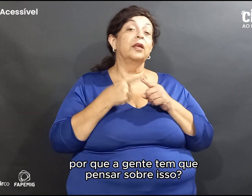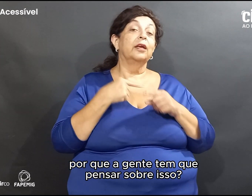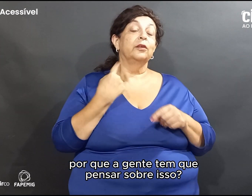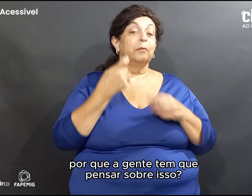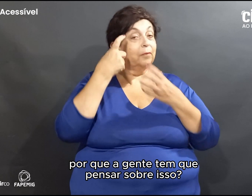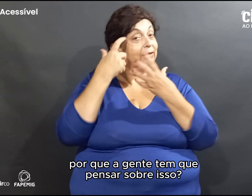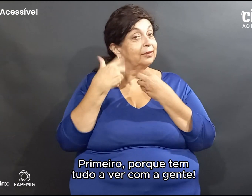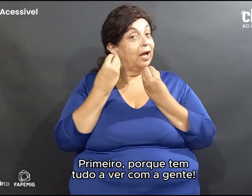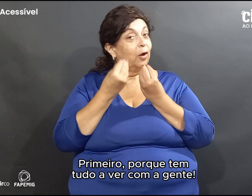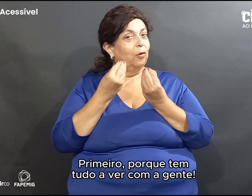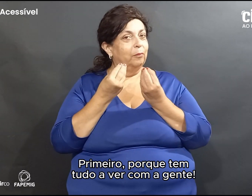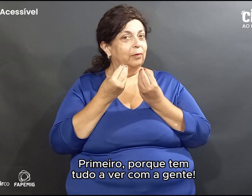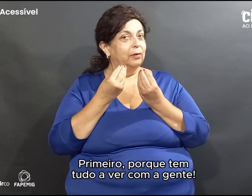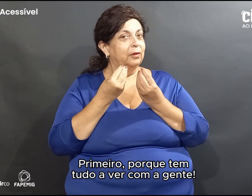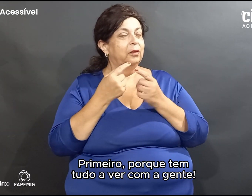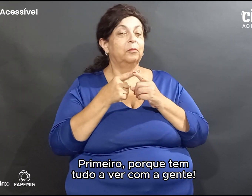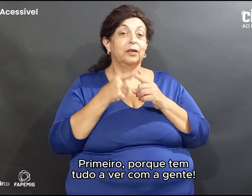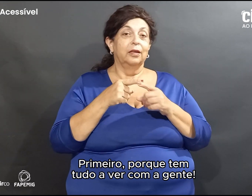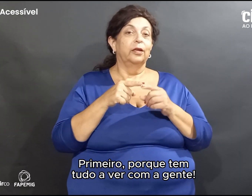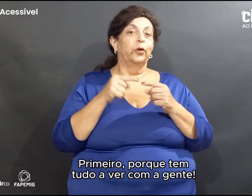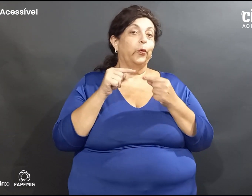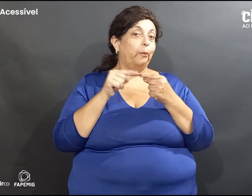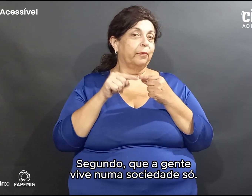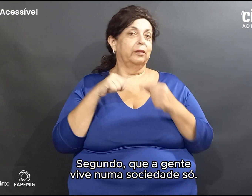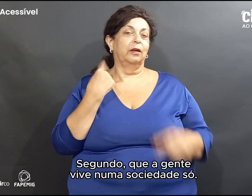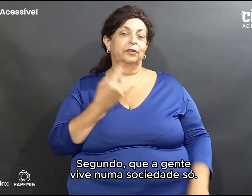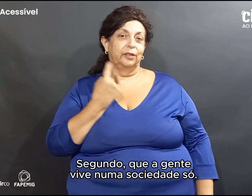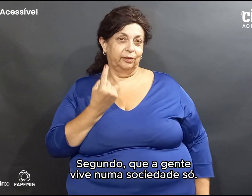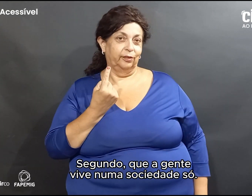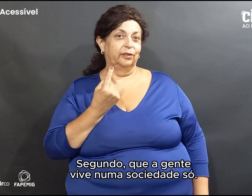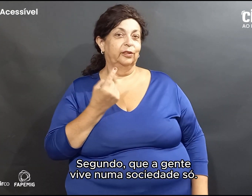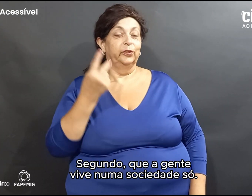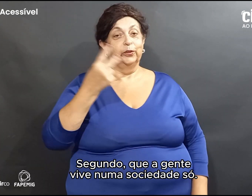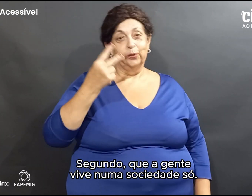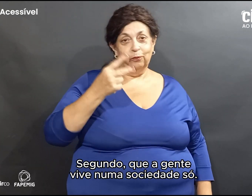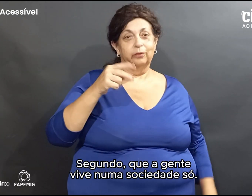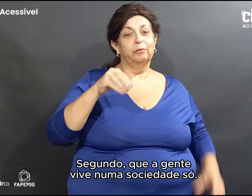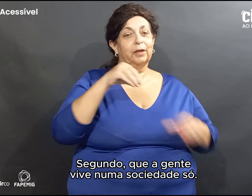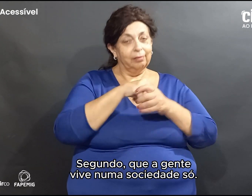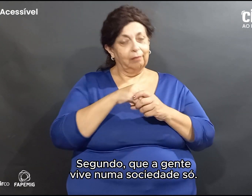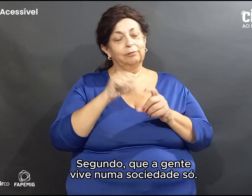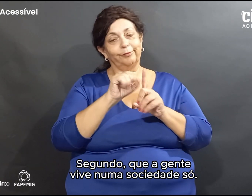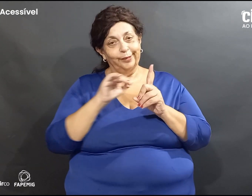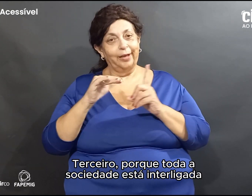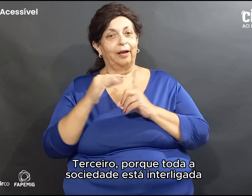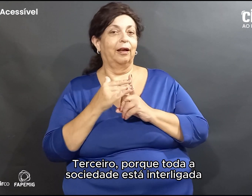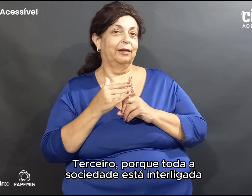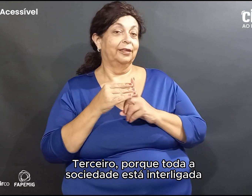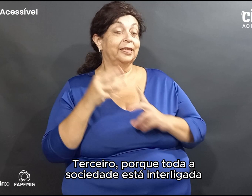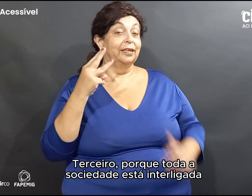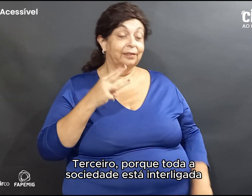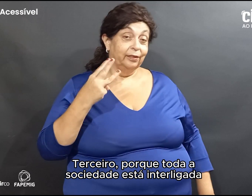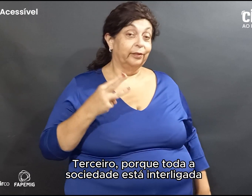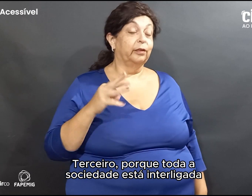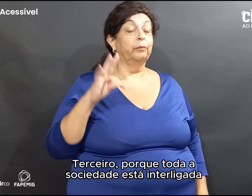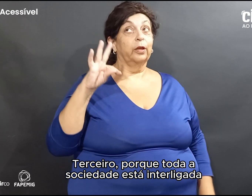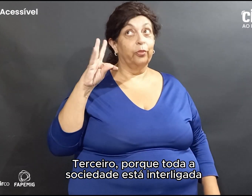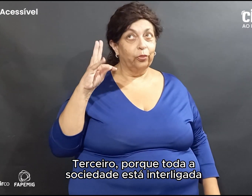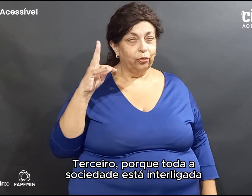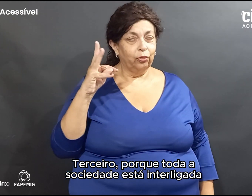pensar sobre isso? Primeiro, porque tem tudo a ver com a gente. Segundo, que a gente vive numa sociedade só, né? Terceiro, porque toda, né,